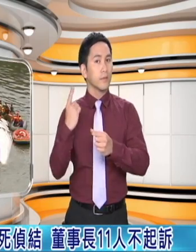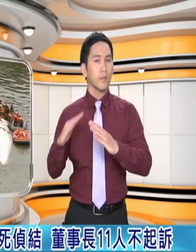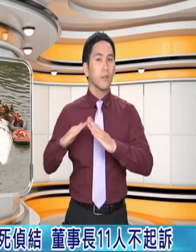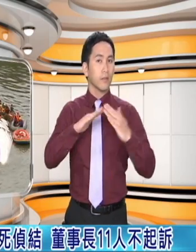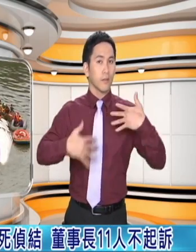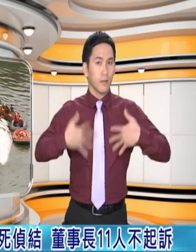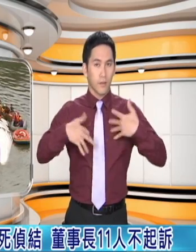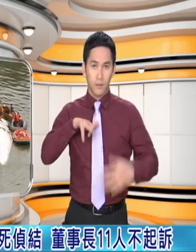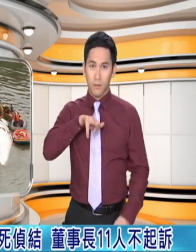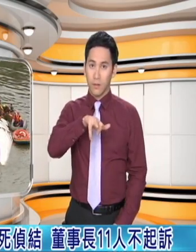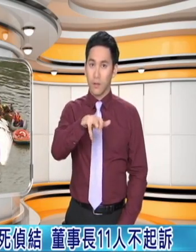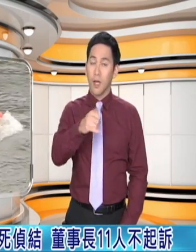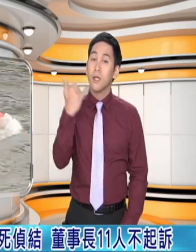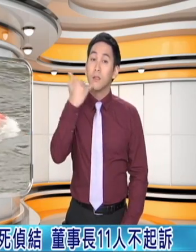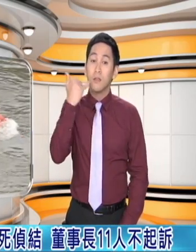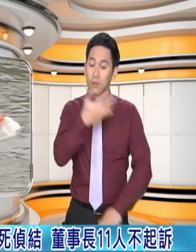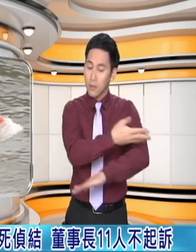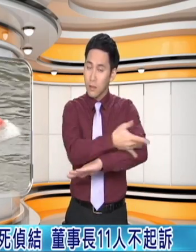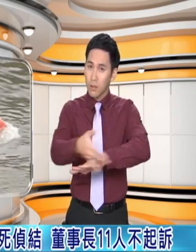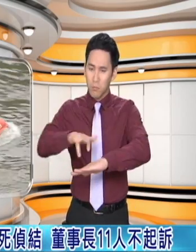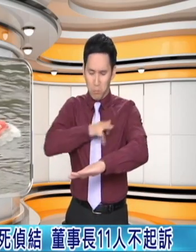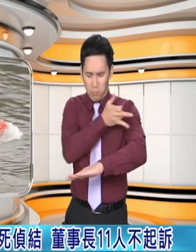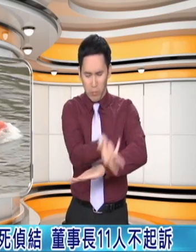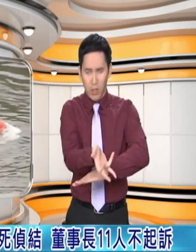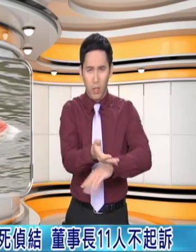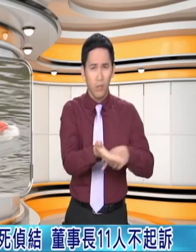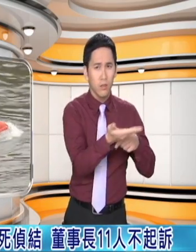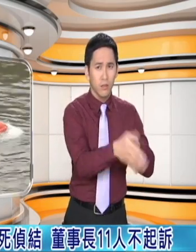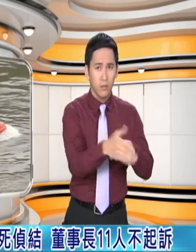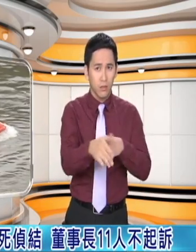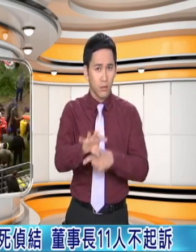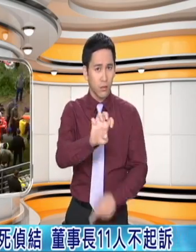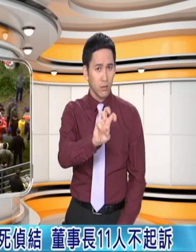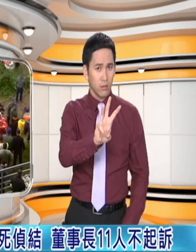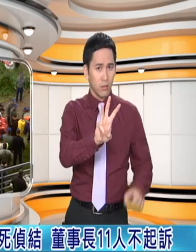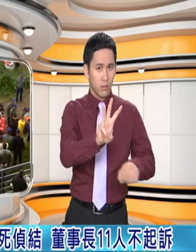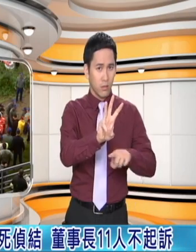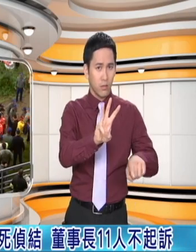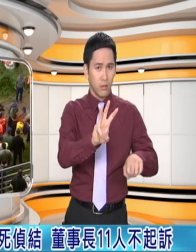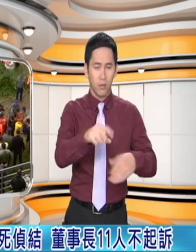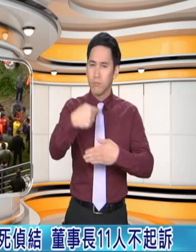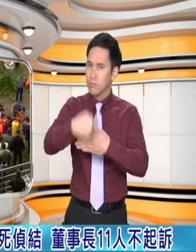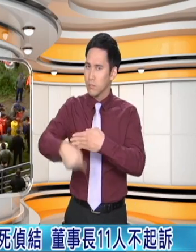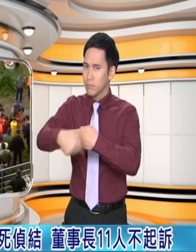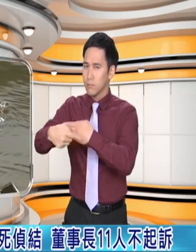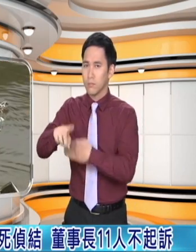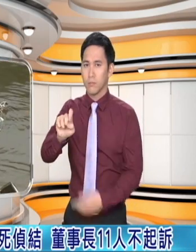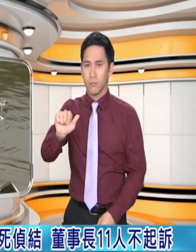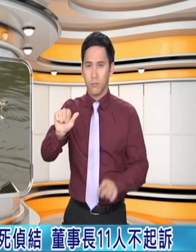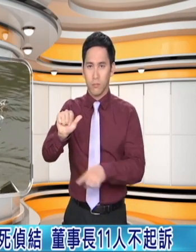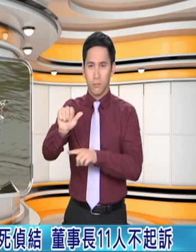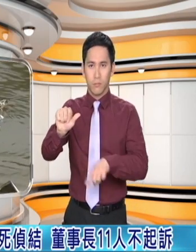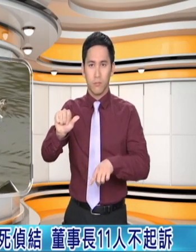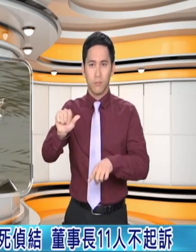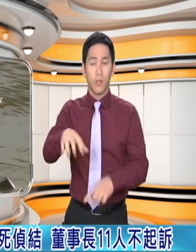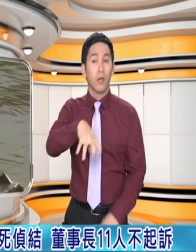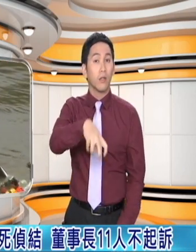去年复兴航空坠落基隆河，造成了43人死亡，有15个人受伤。地检